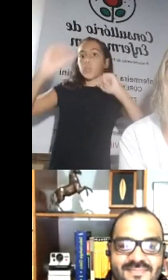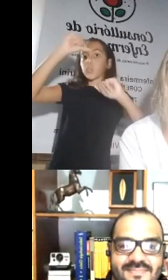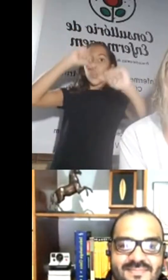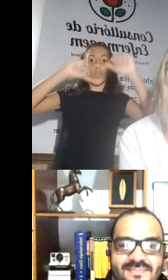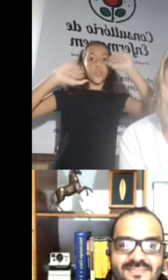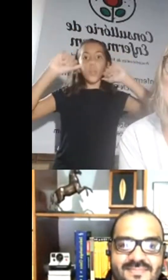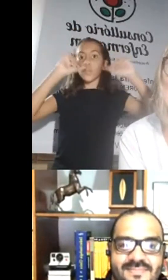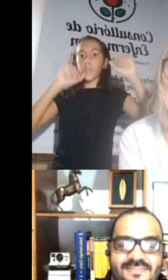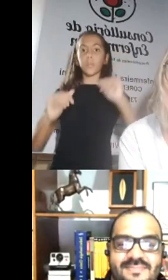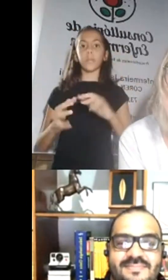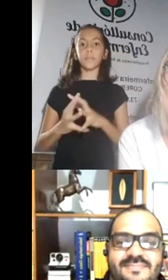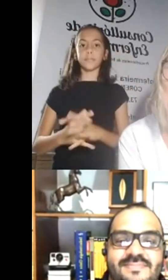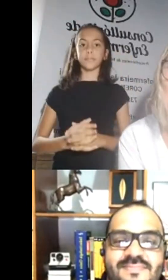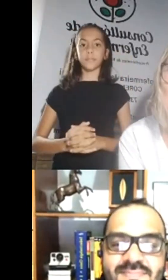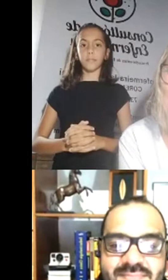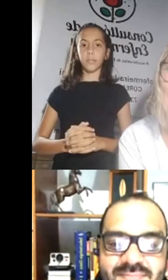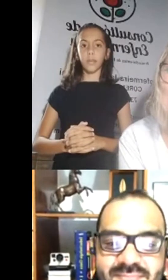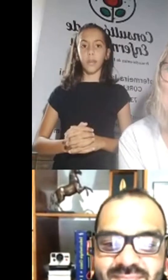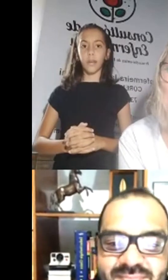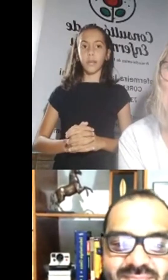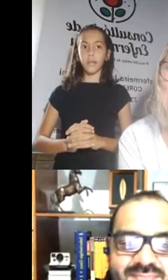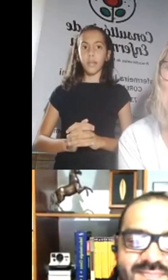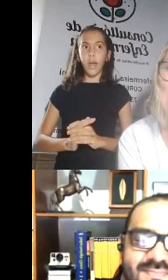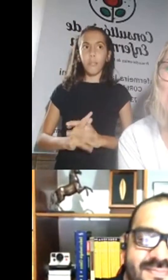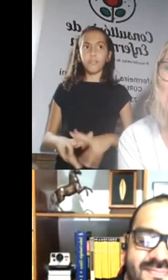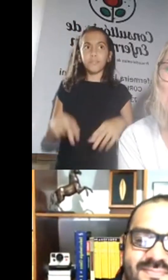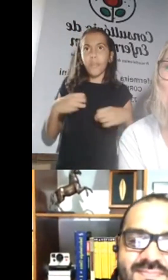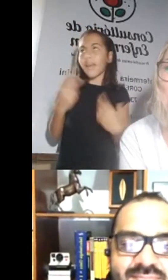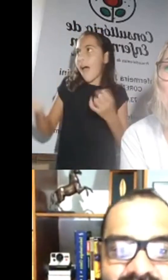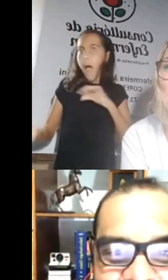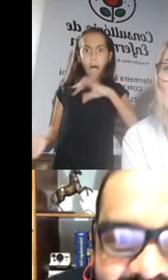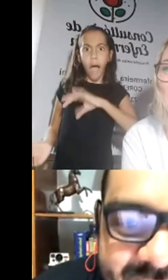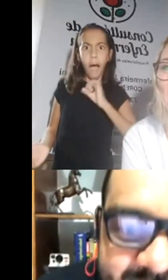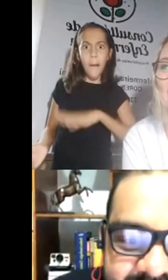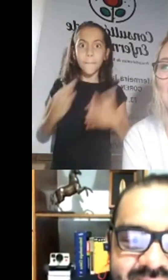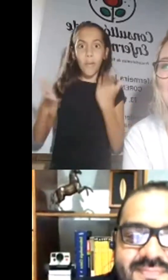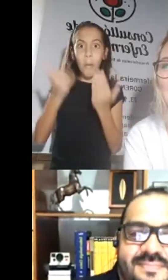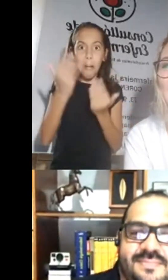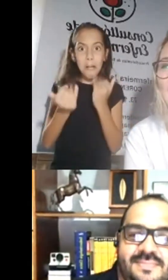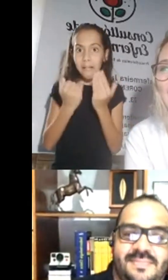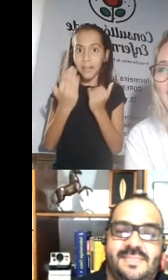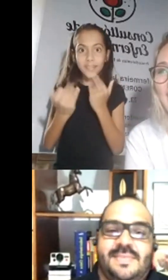meu Deus, a ansiedade de ficar em casa, né, faz com que a gente coma mais.